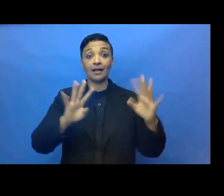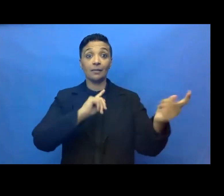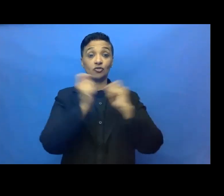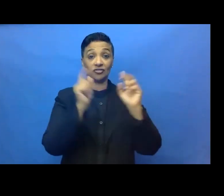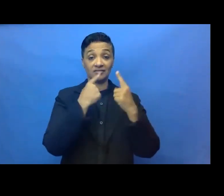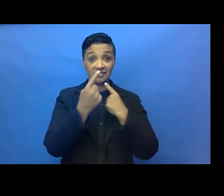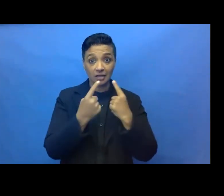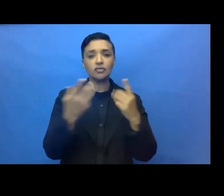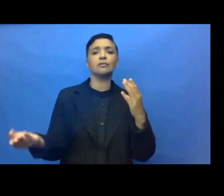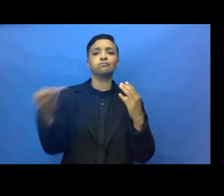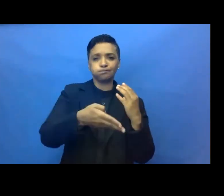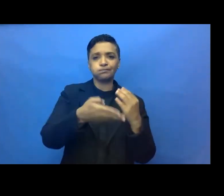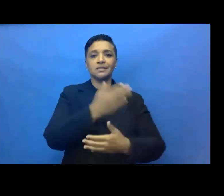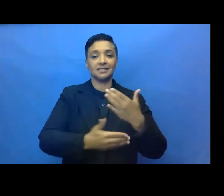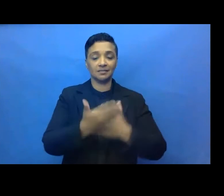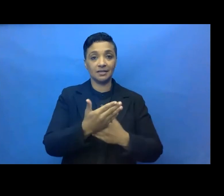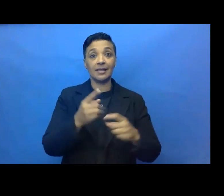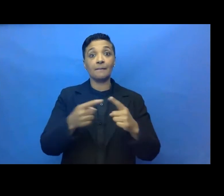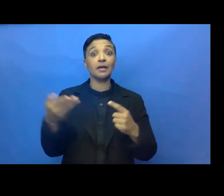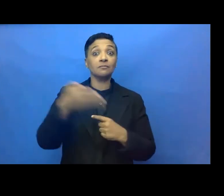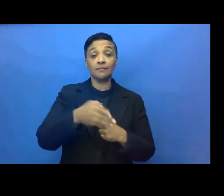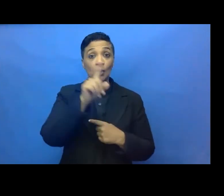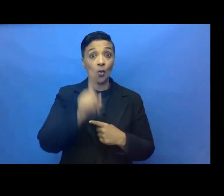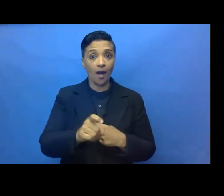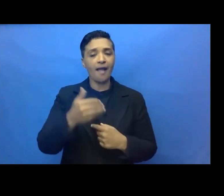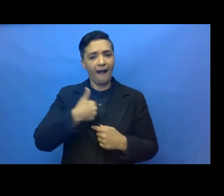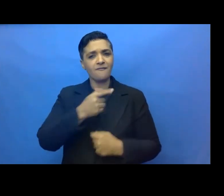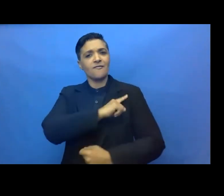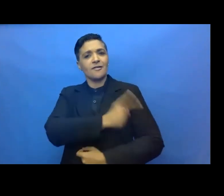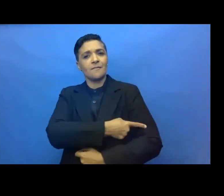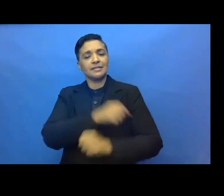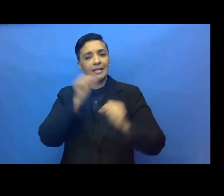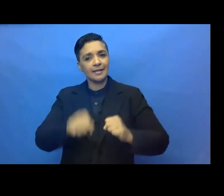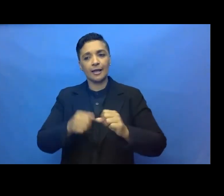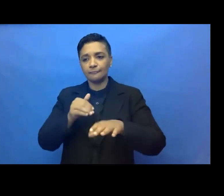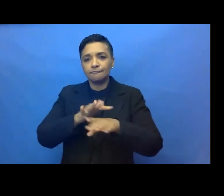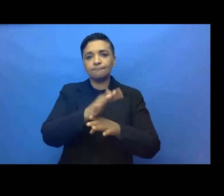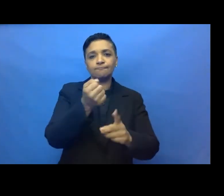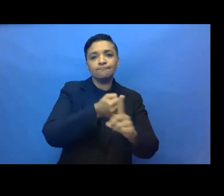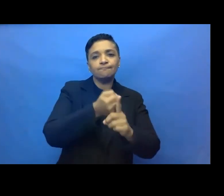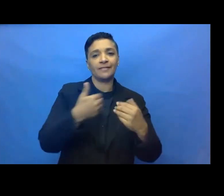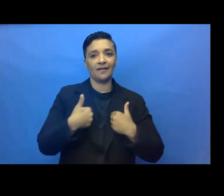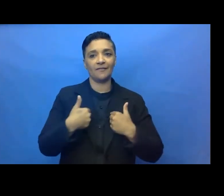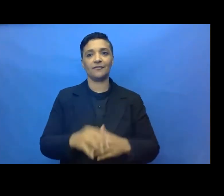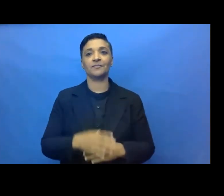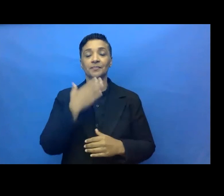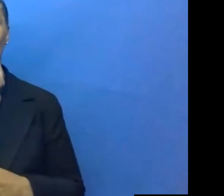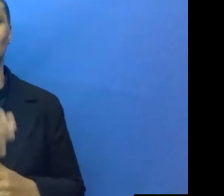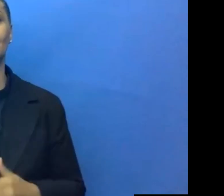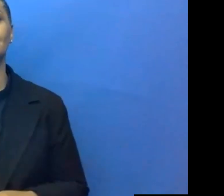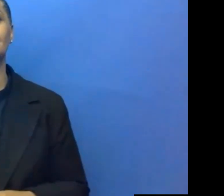handicapées soient assises aux tables où les décisions sont prises, mais avec les